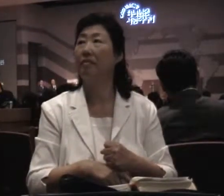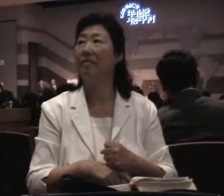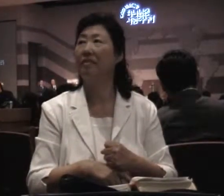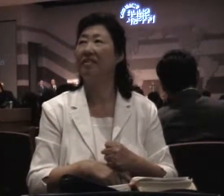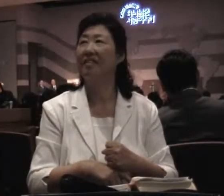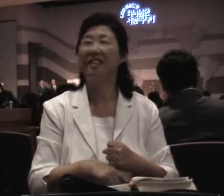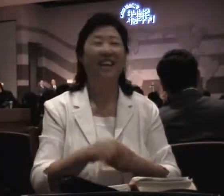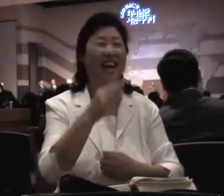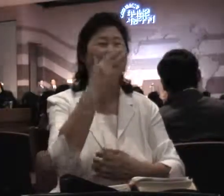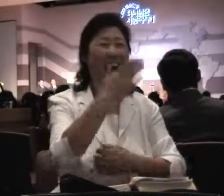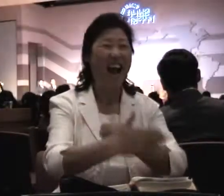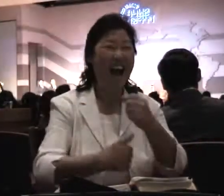분위기 괜찮습니까?